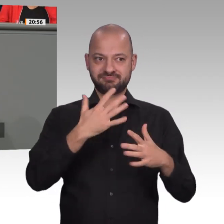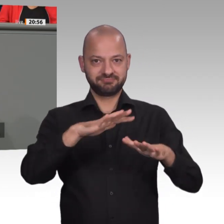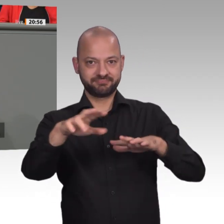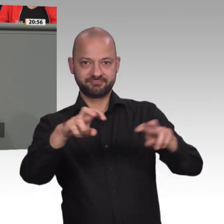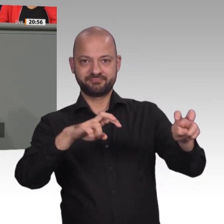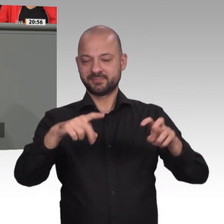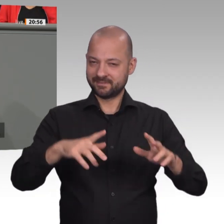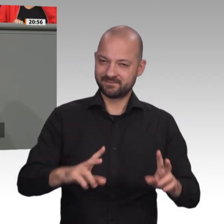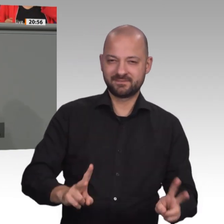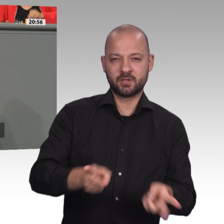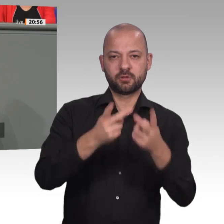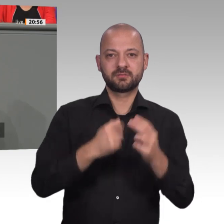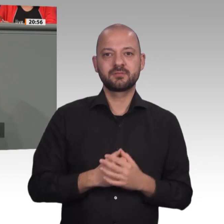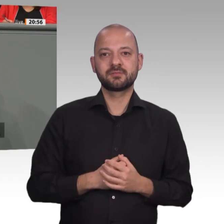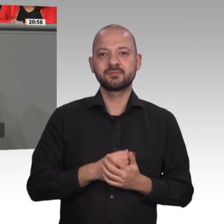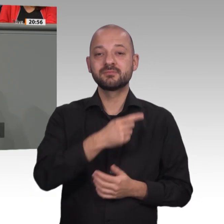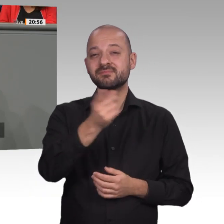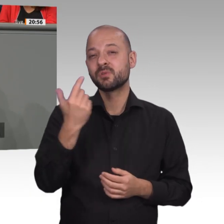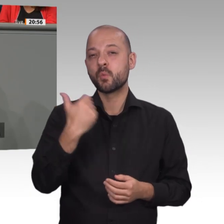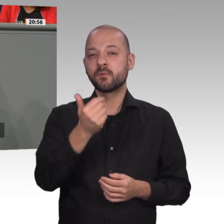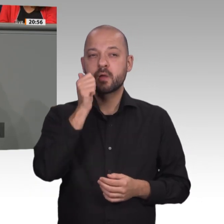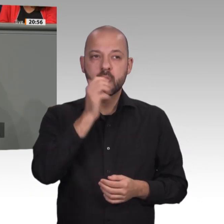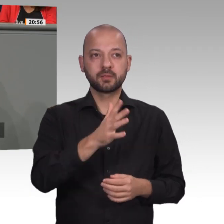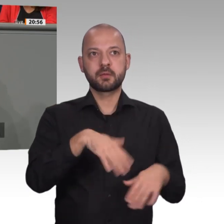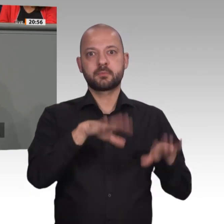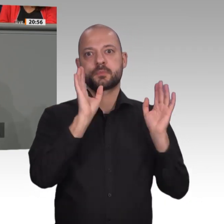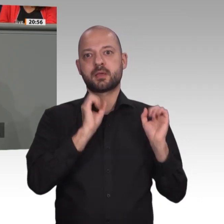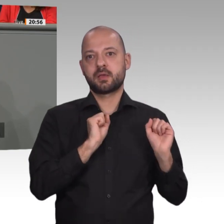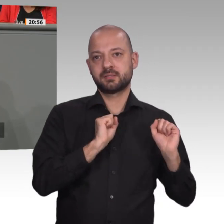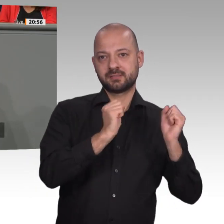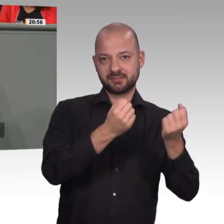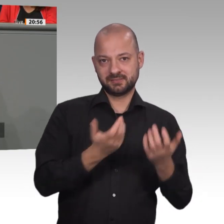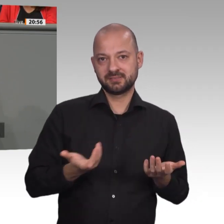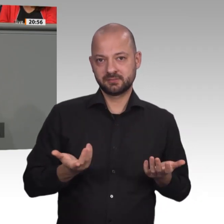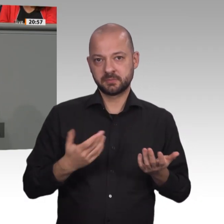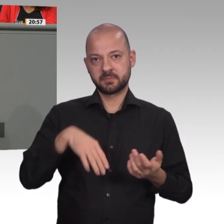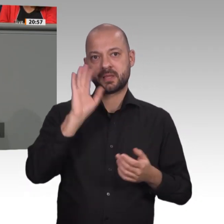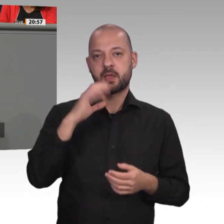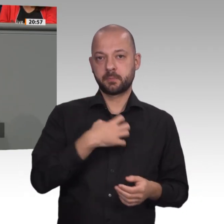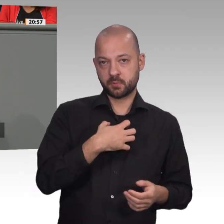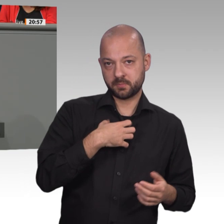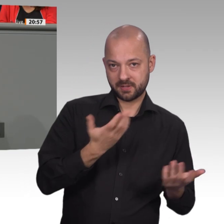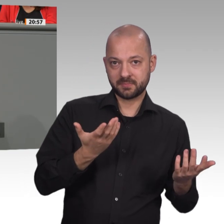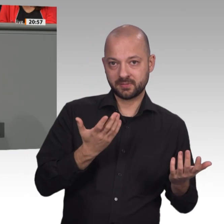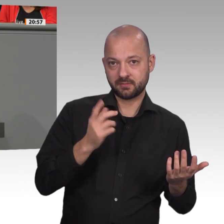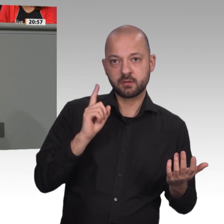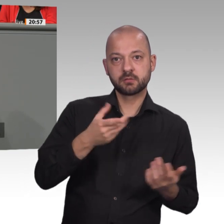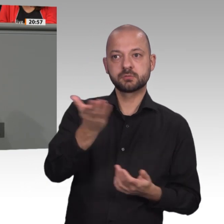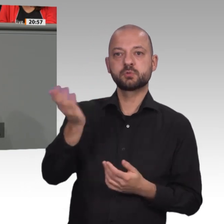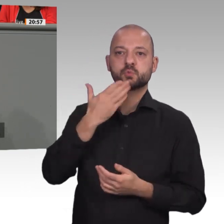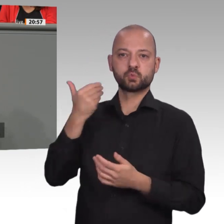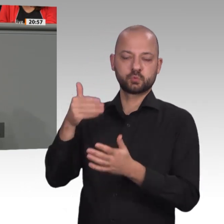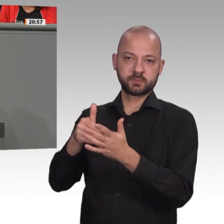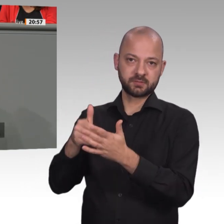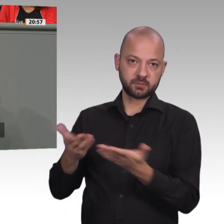alle Beteiligten, die dabei mitgeholfen haben, dass wir nun mit diesem SGB IX und XII Änderungsgesetz auch die letzten Hürden abbauen können, damit die